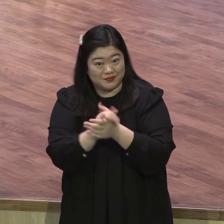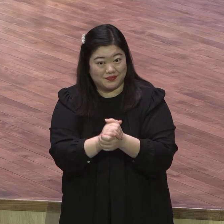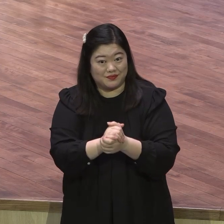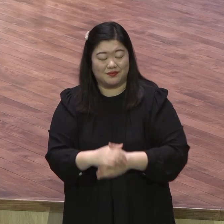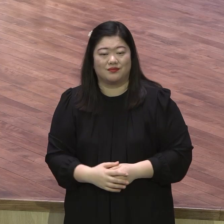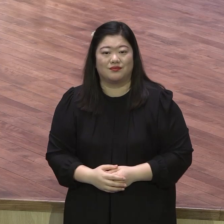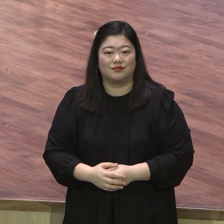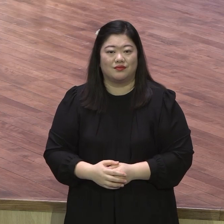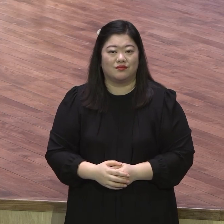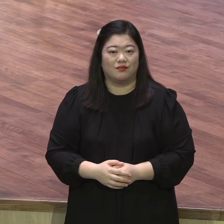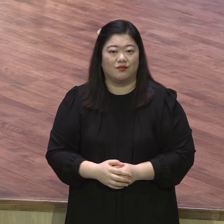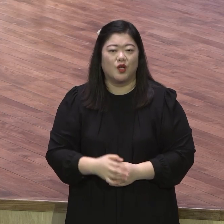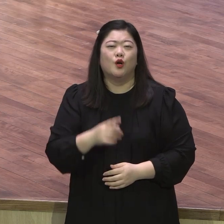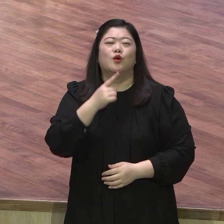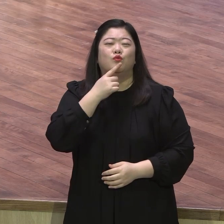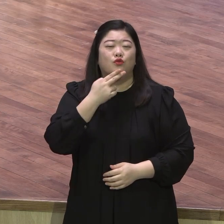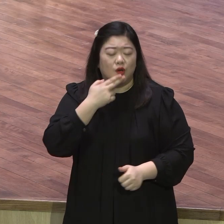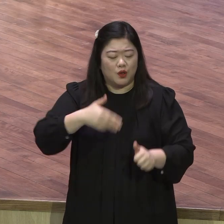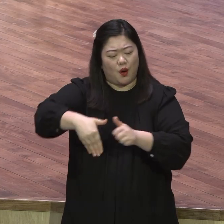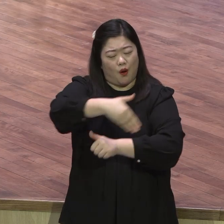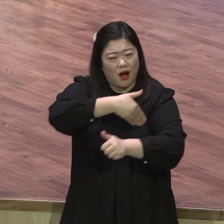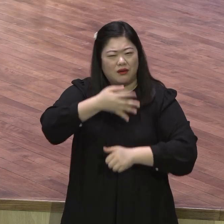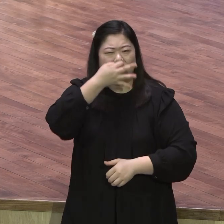어떤 환경에 처있다 할지 상관없습니다.